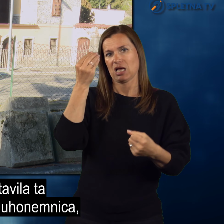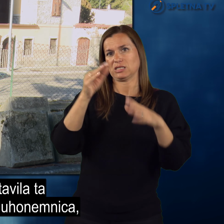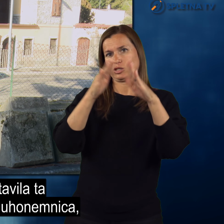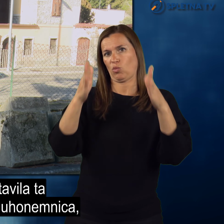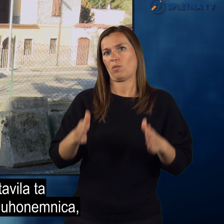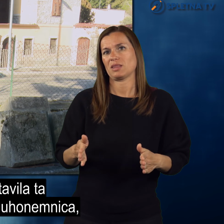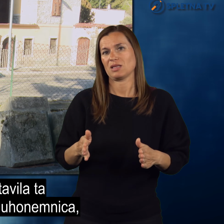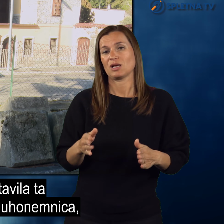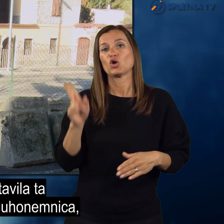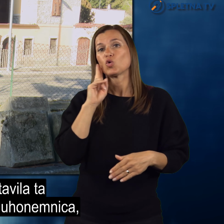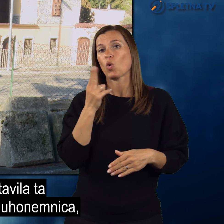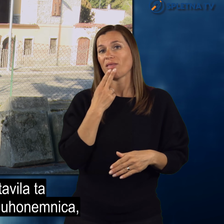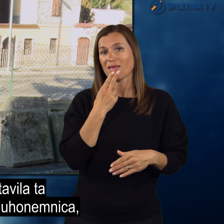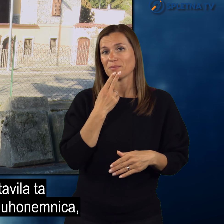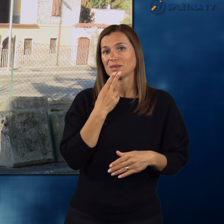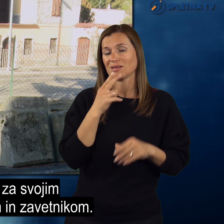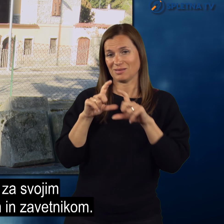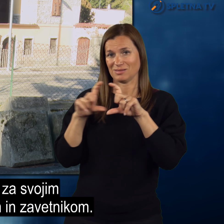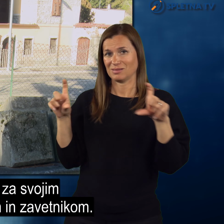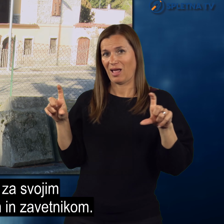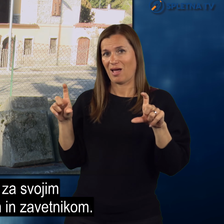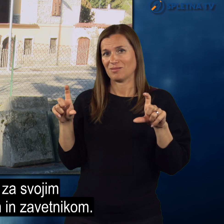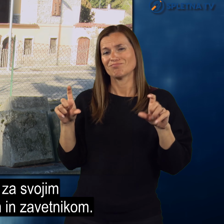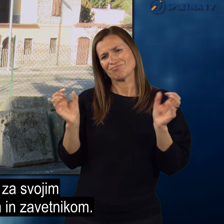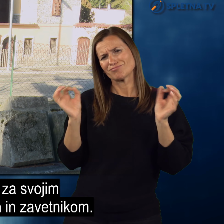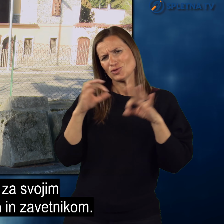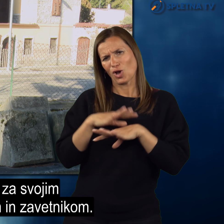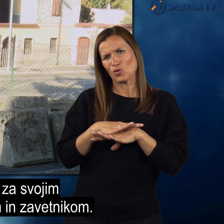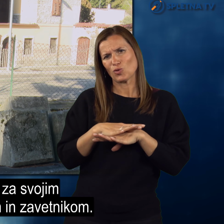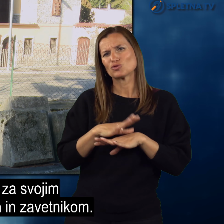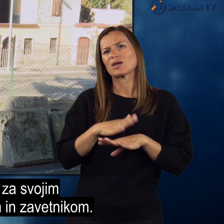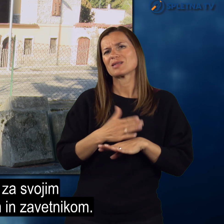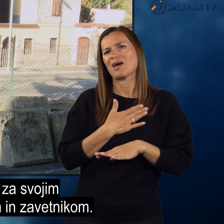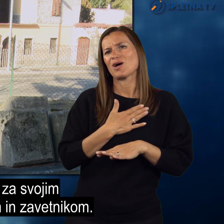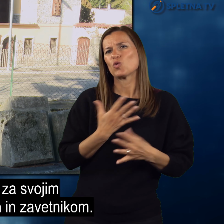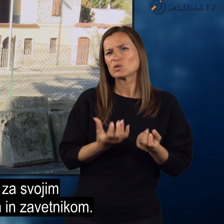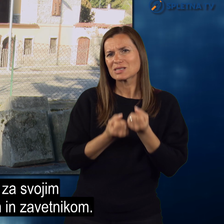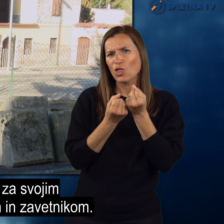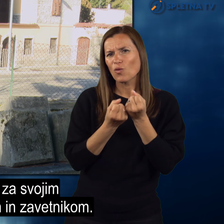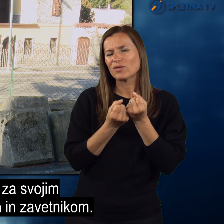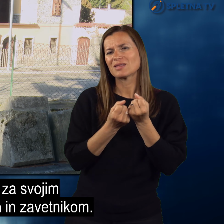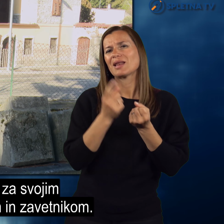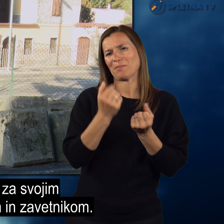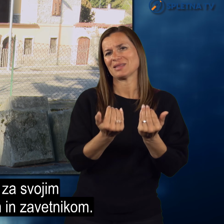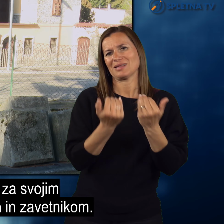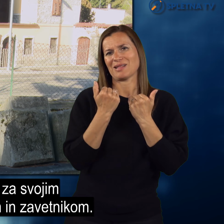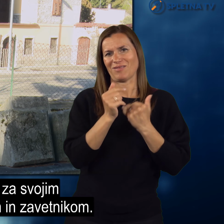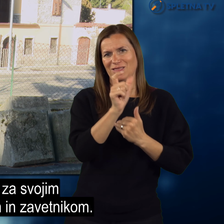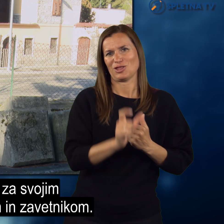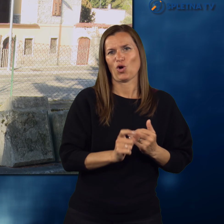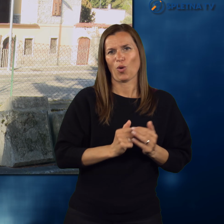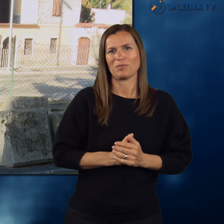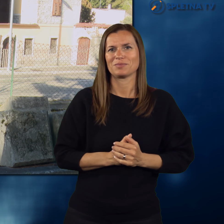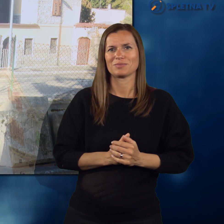spomenik, gluhonemnica, žalujoča za svojim ustanoviteljem in zavetnikom.